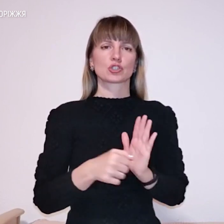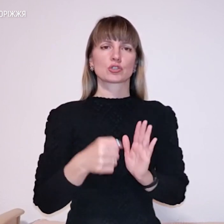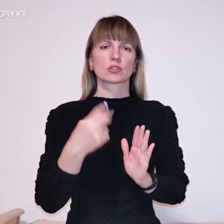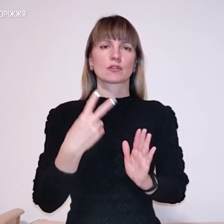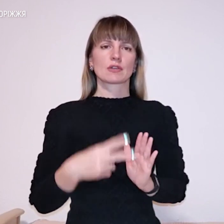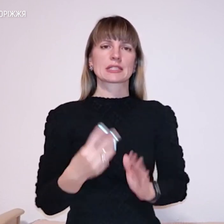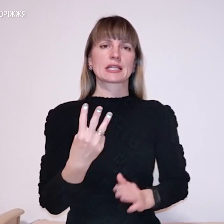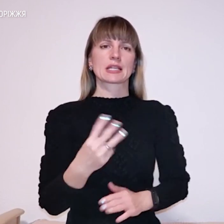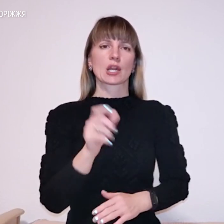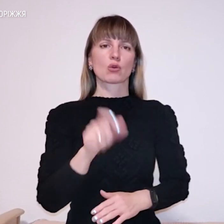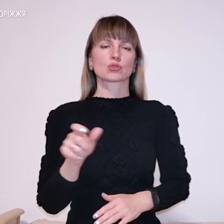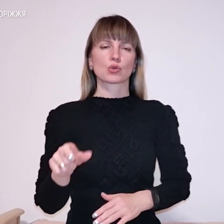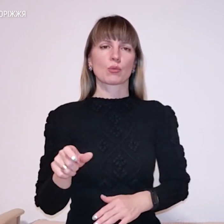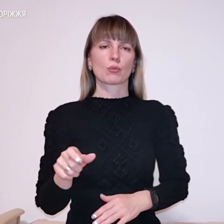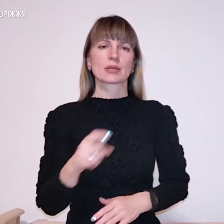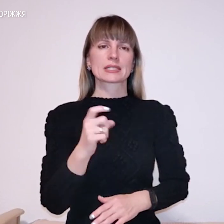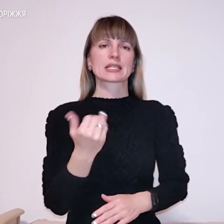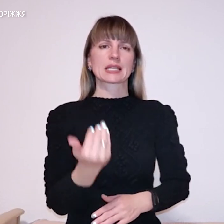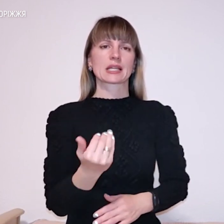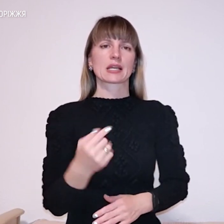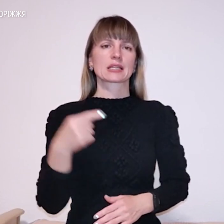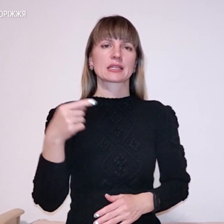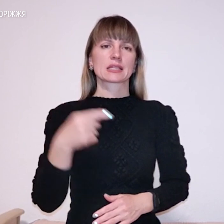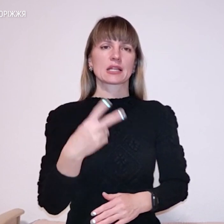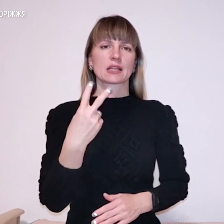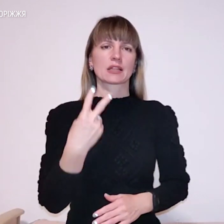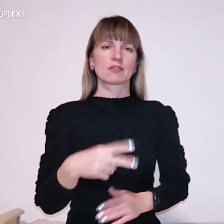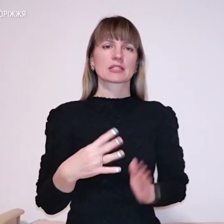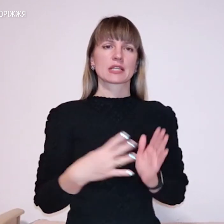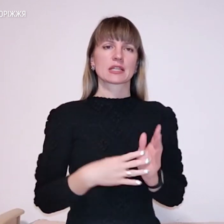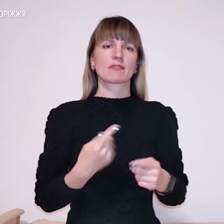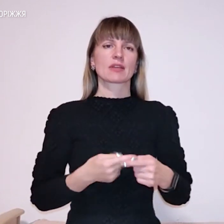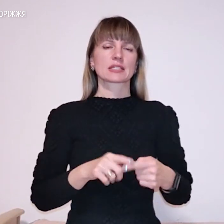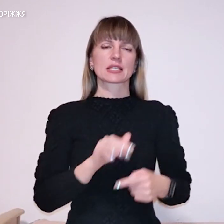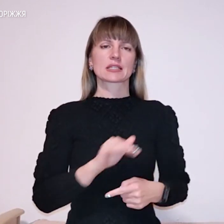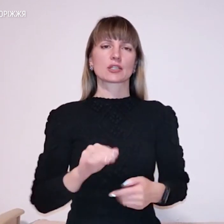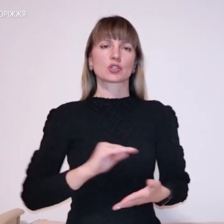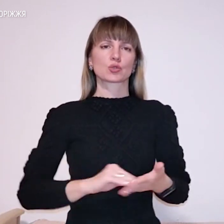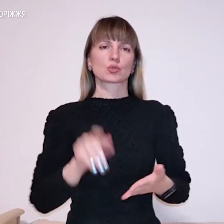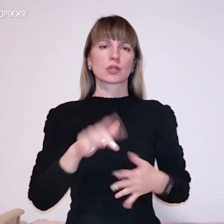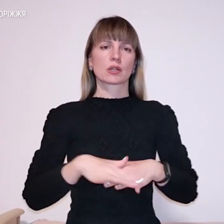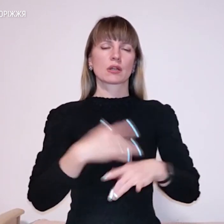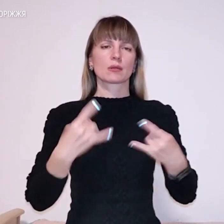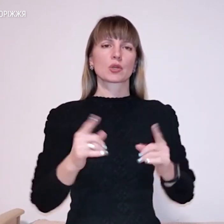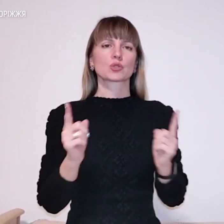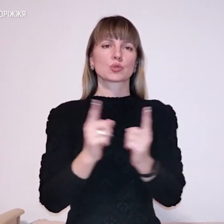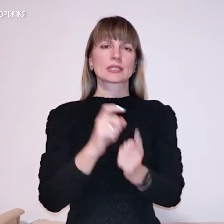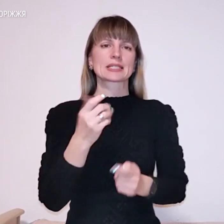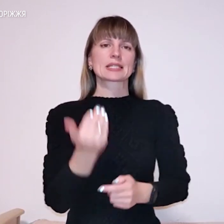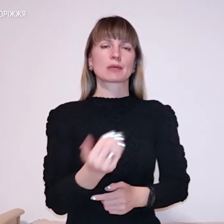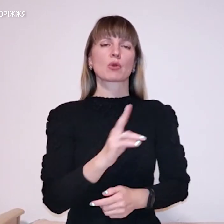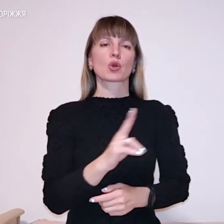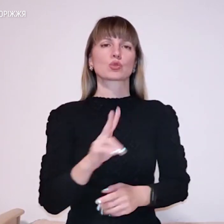4623 особи. З них 1029 – це діти. Кореспонденти Суспільного зустрілися з тими, хто